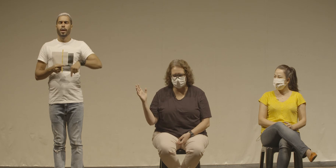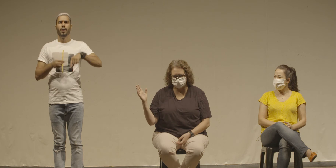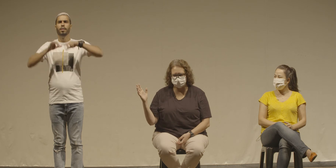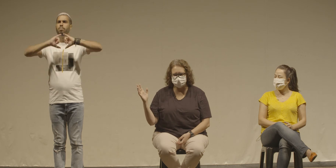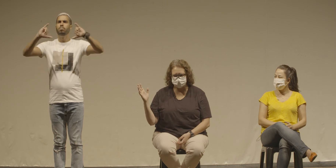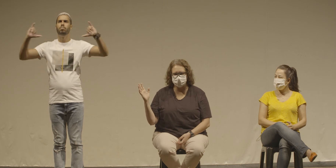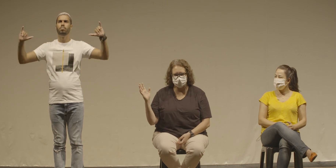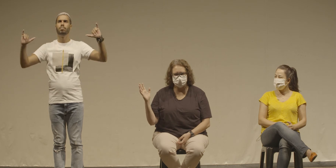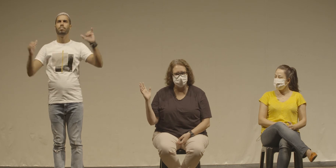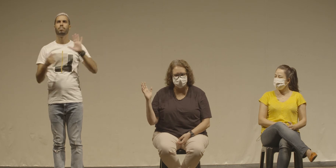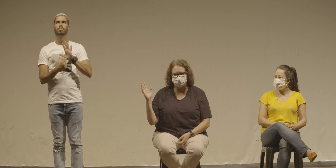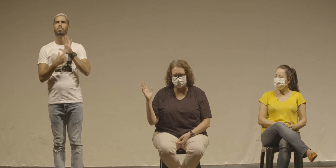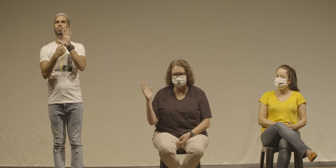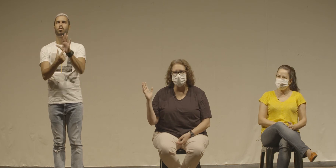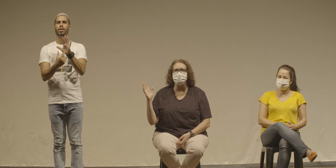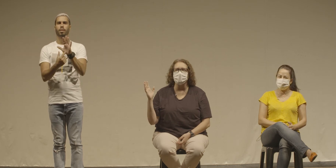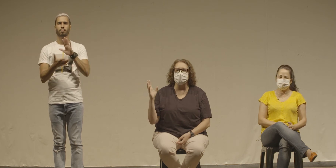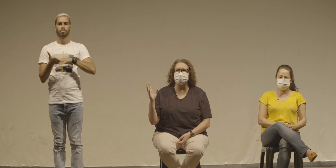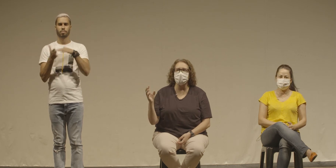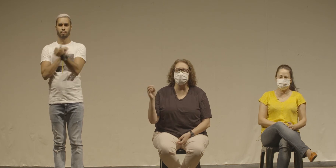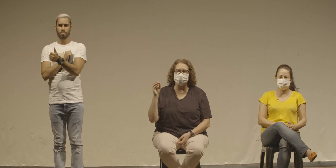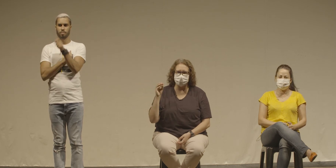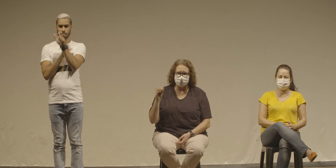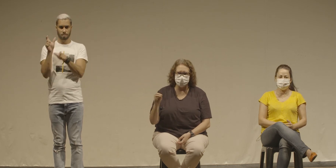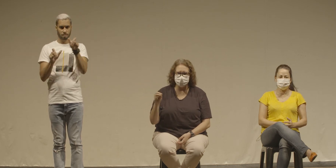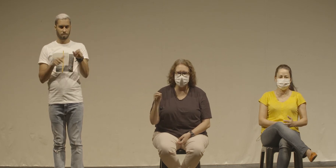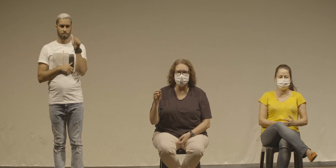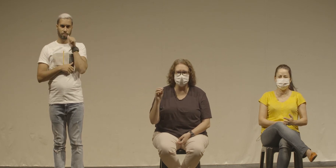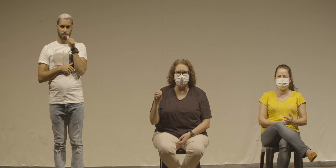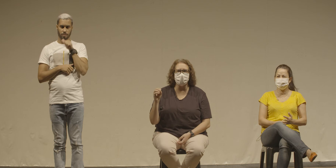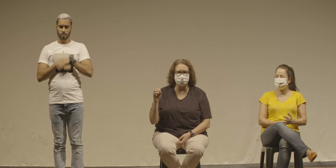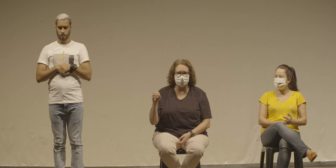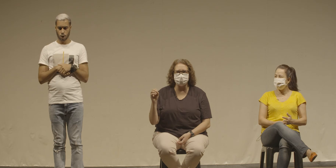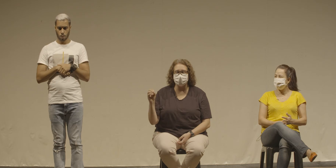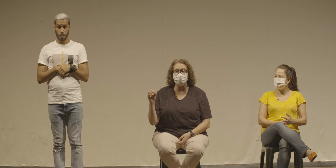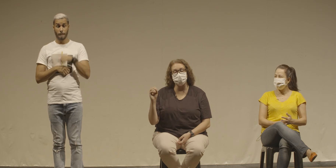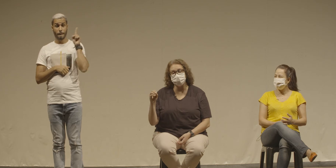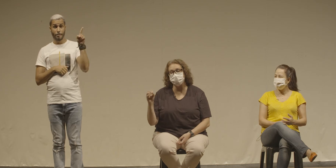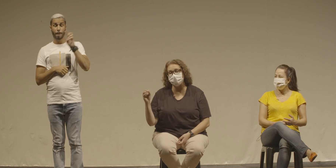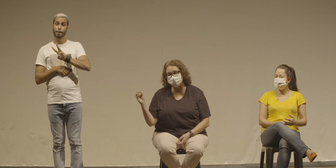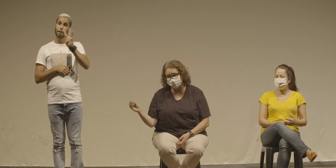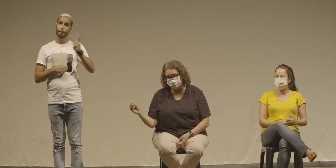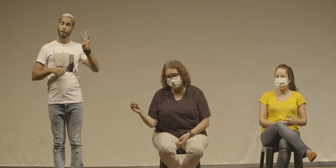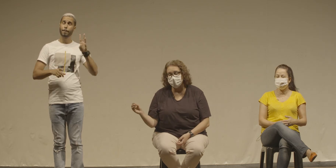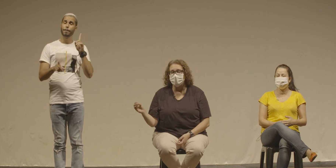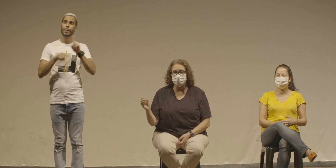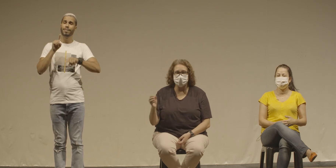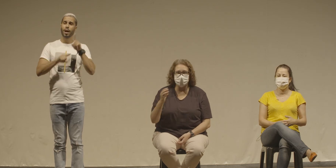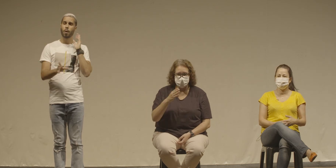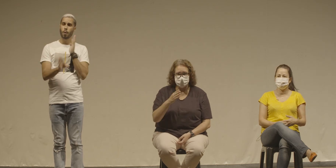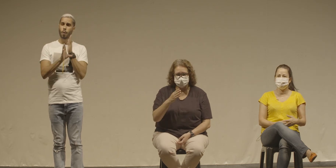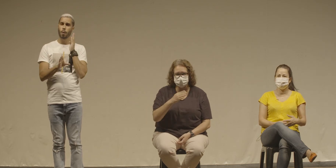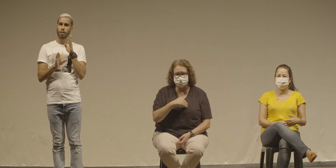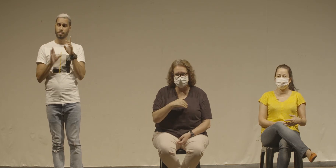o esporte feminino, o basquete. Então, lá no site você vai encontrar material, inclusive de pesquisa,